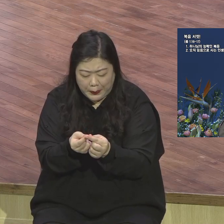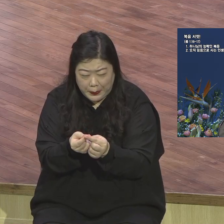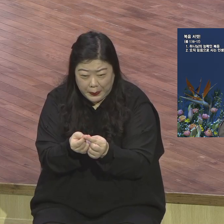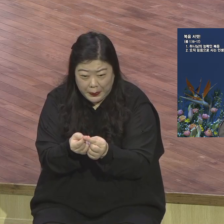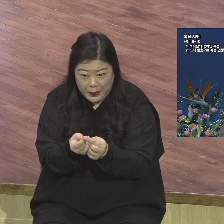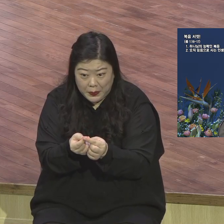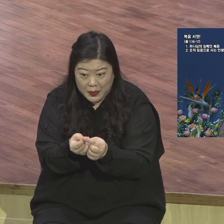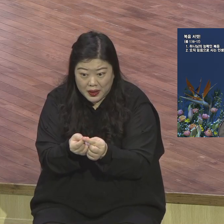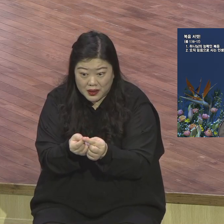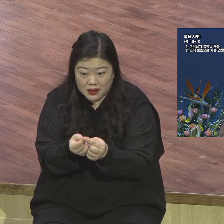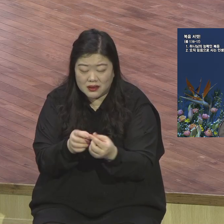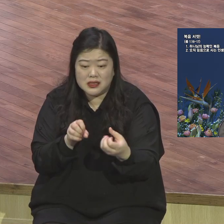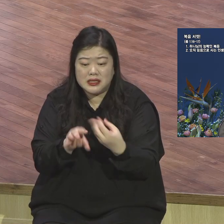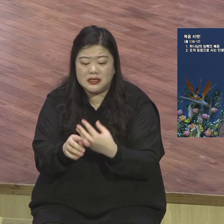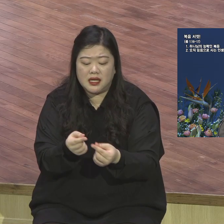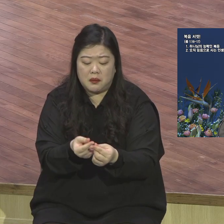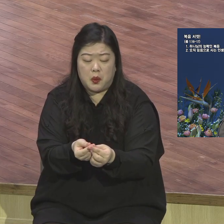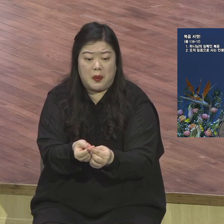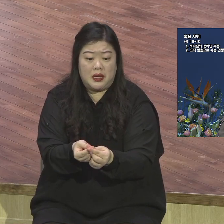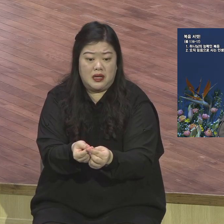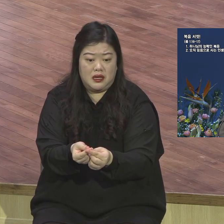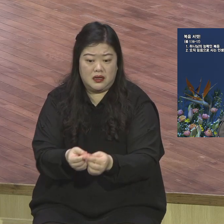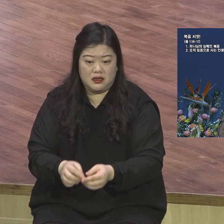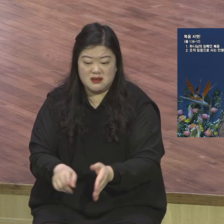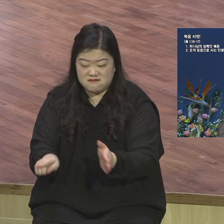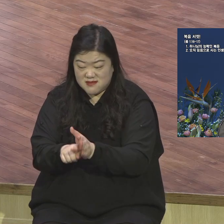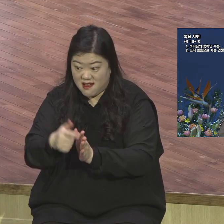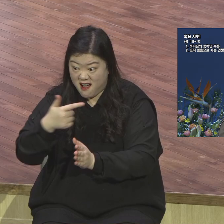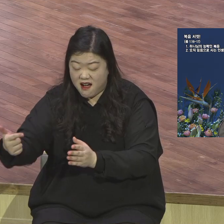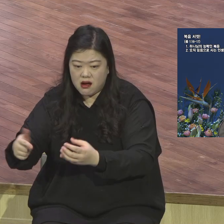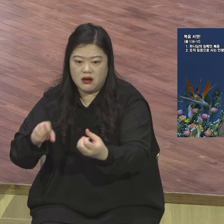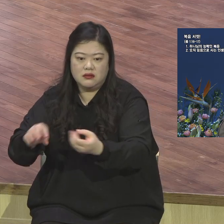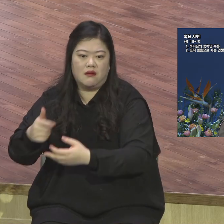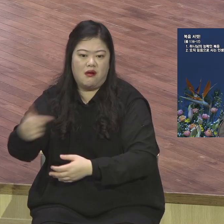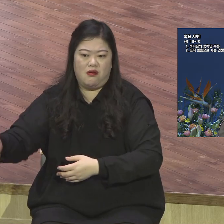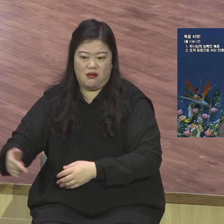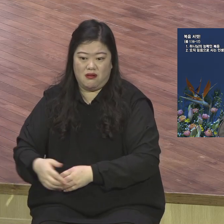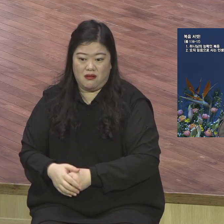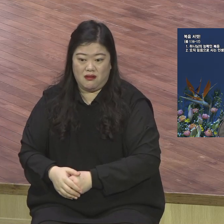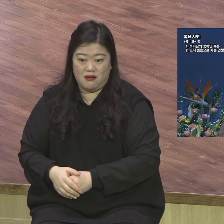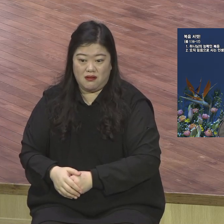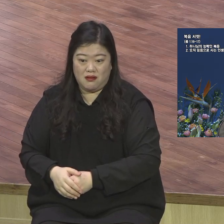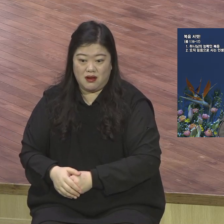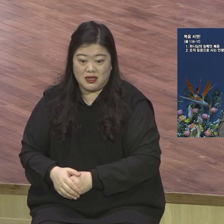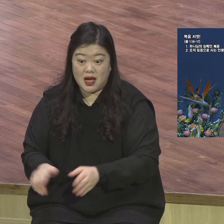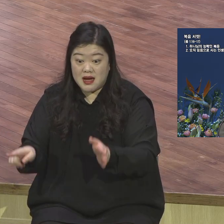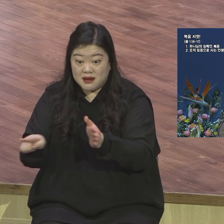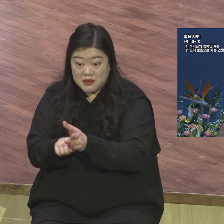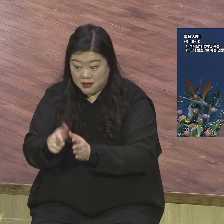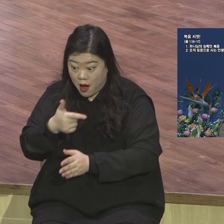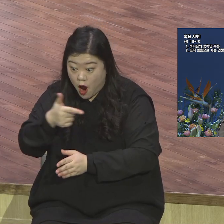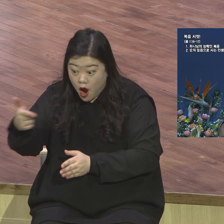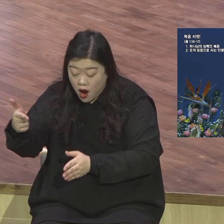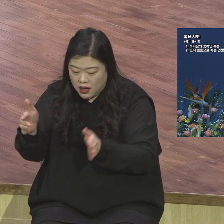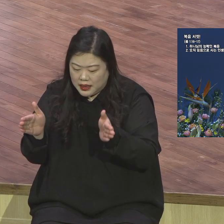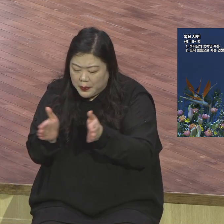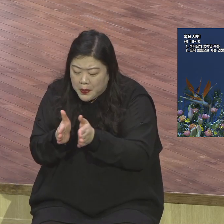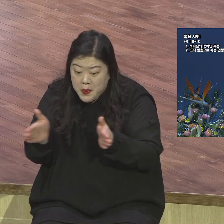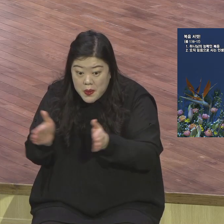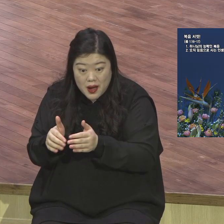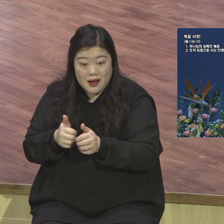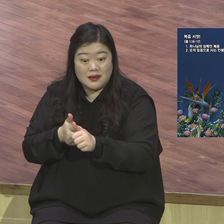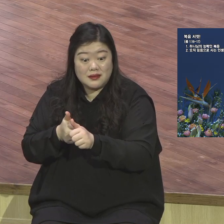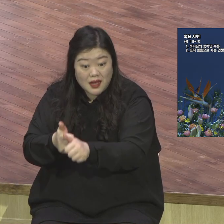그래서 믿음대로 될 자다 그 말씀 있잖아요. 그러니까 믿음의 수준에 따라서 그렇게 역사가